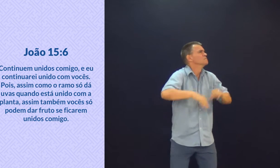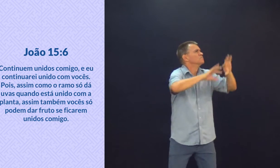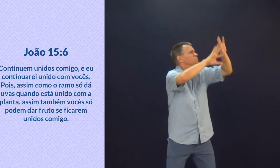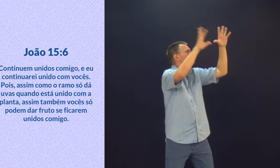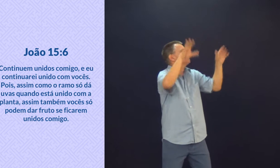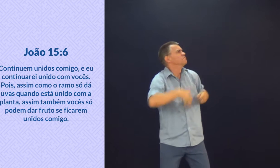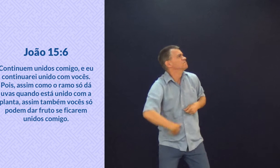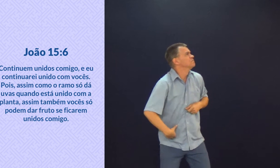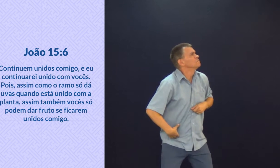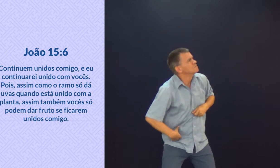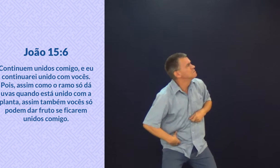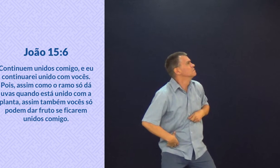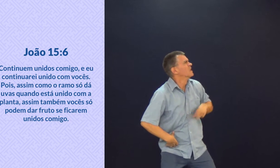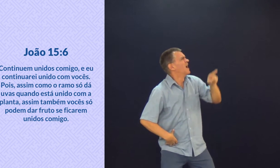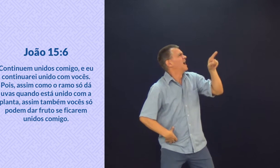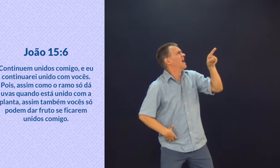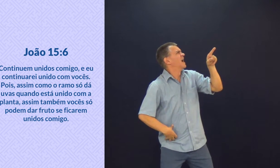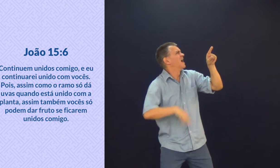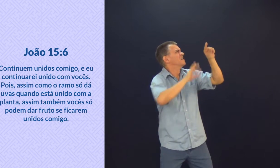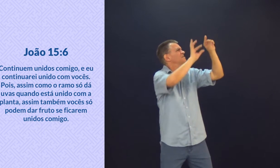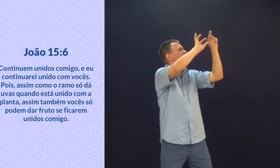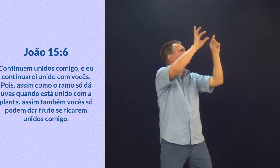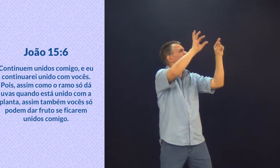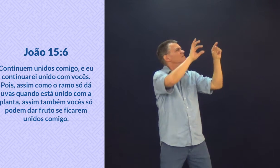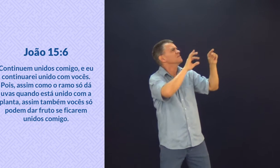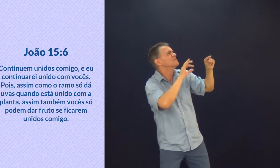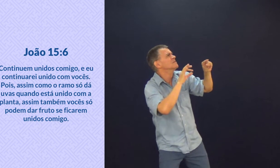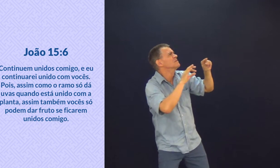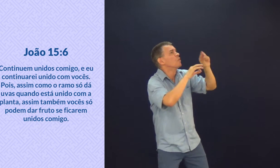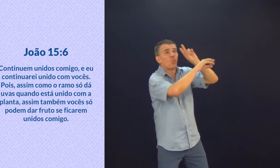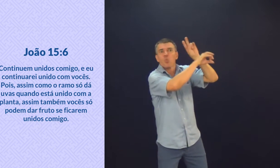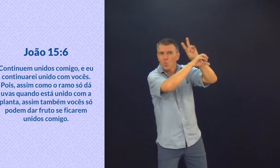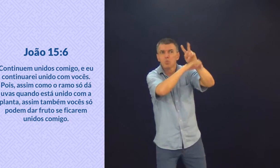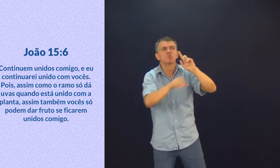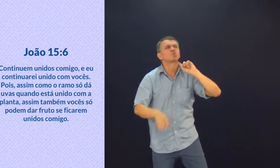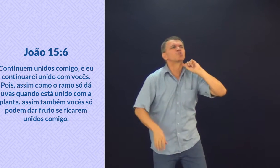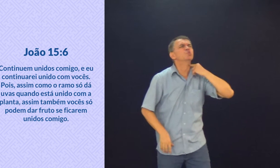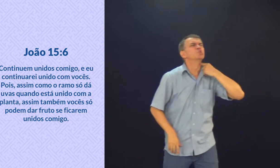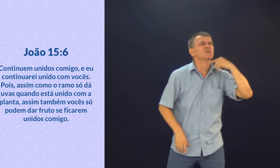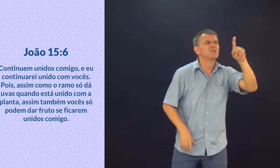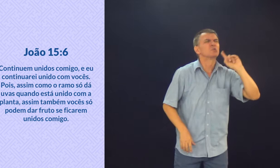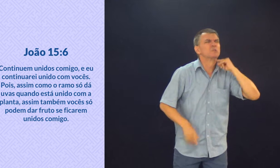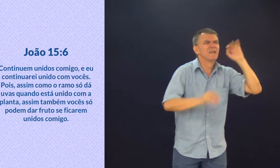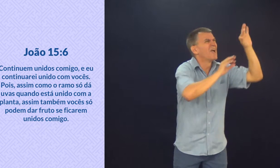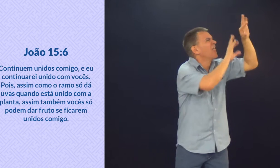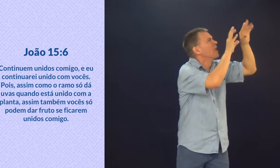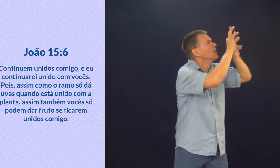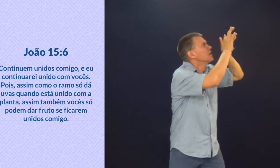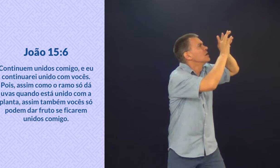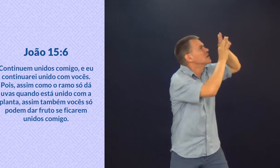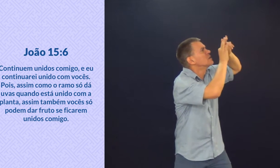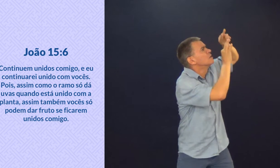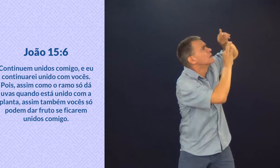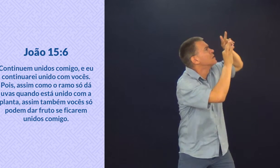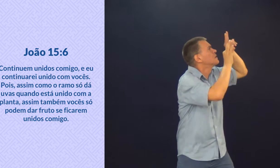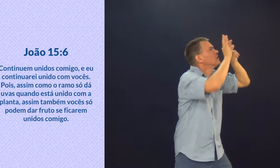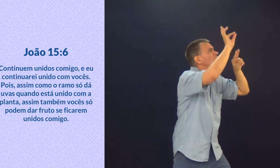televisão o uso parou dê uma olhada para dias de mar ver né ele